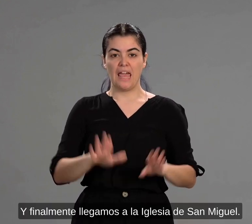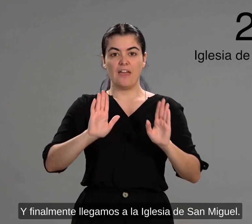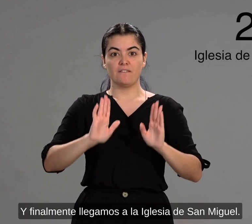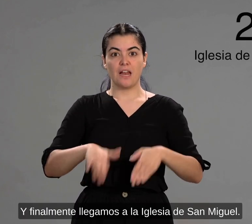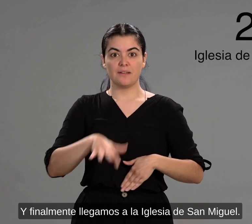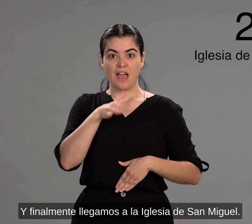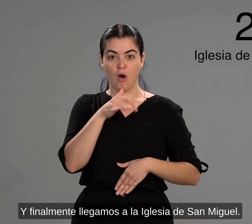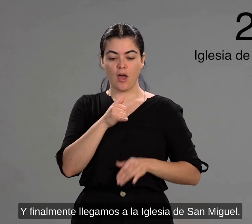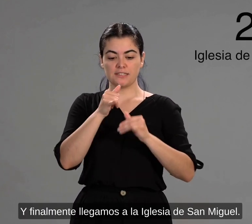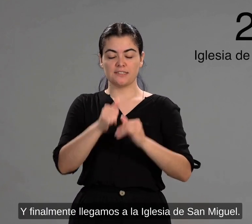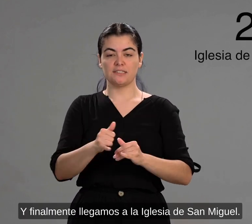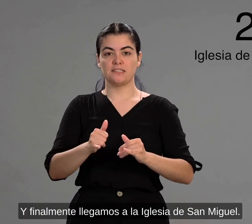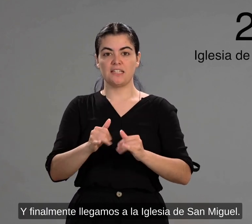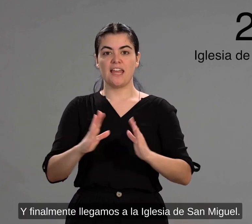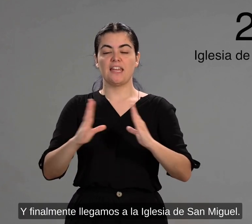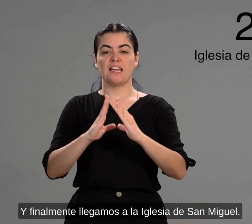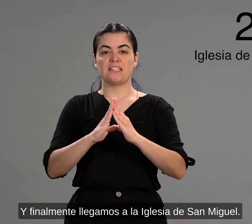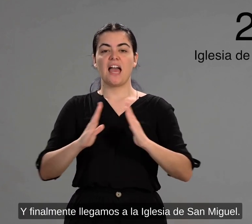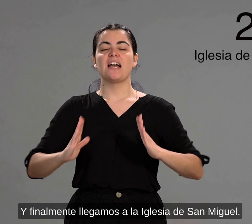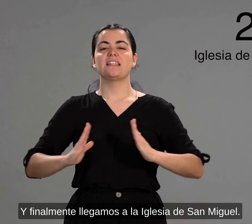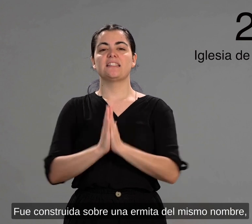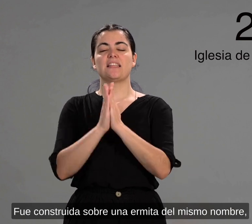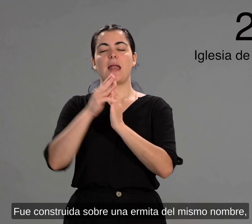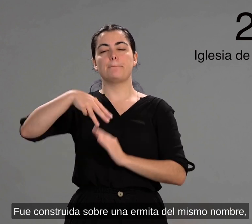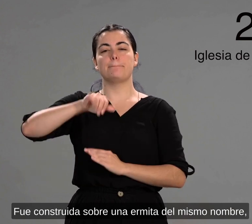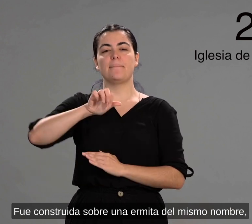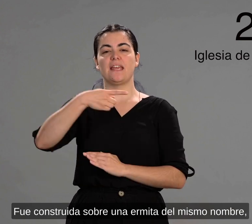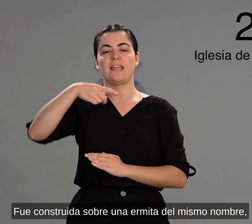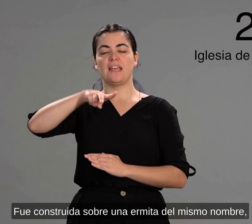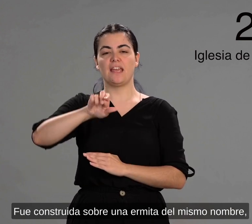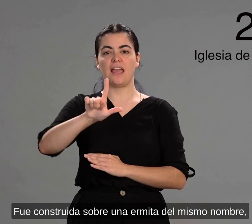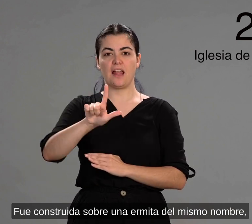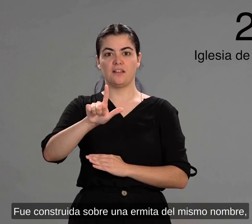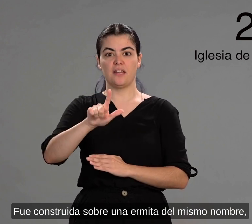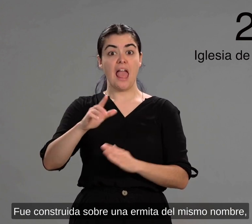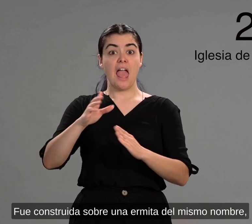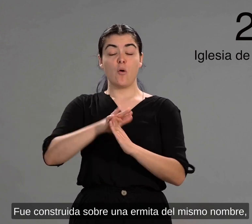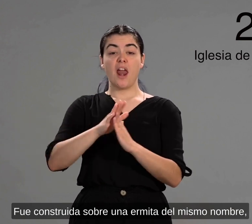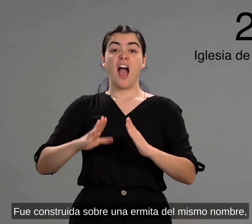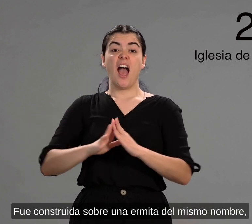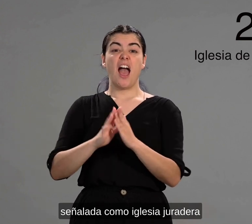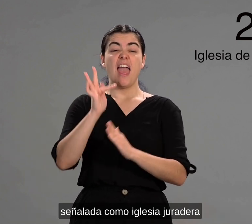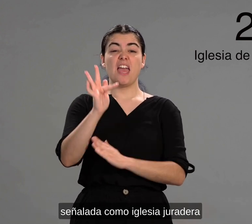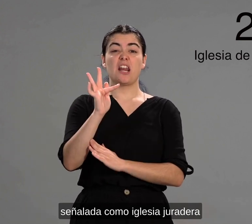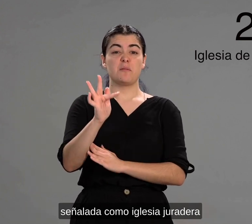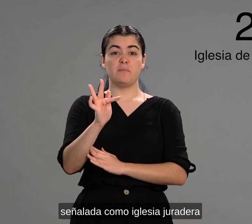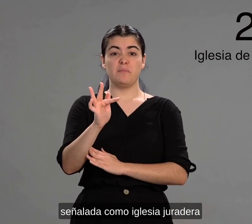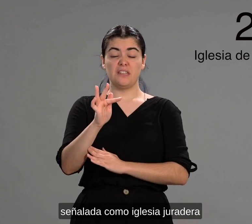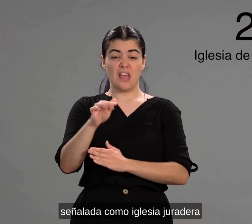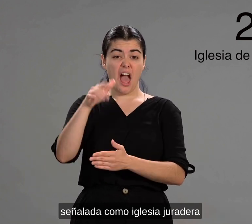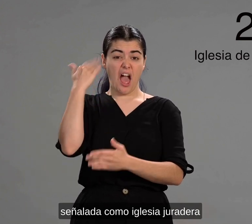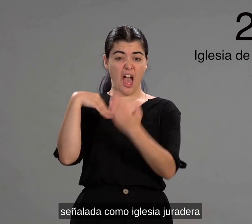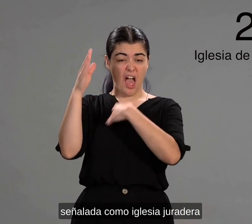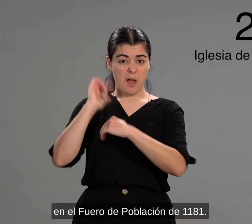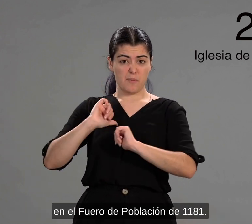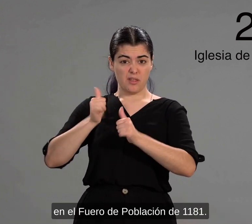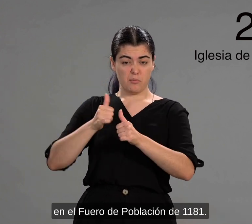finalmente llegamos a la Iglesia de San Miguel. Fue construida sobre una ermita del mismo nombre, señalada como iglesia juradera en el Fuero de